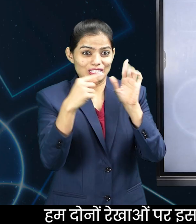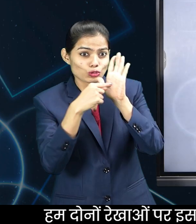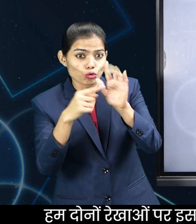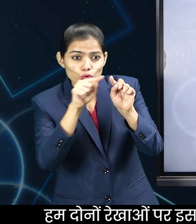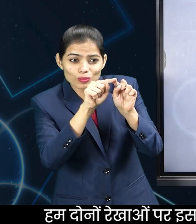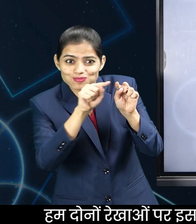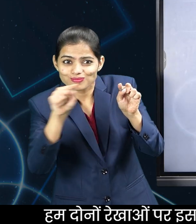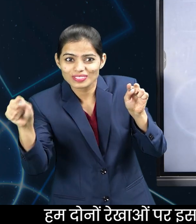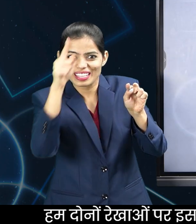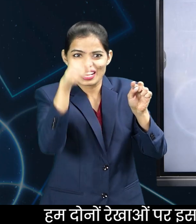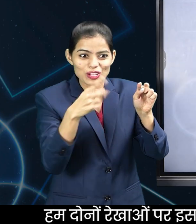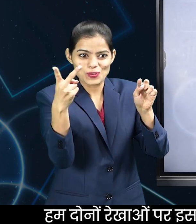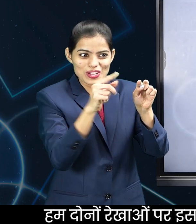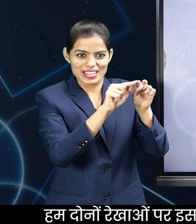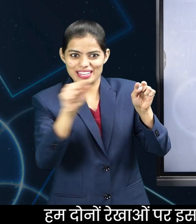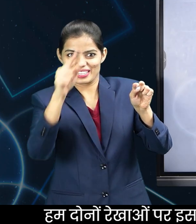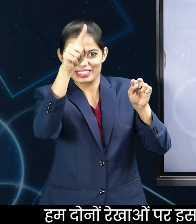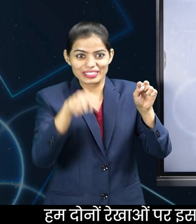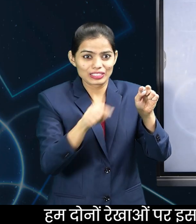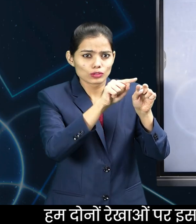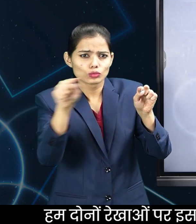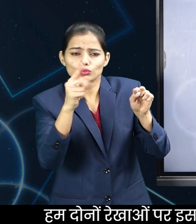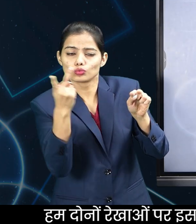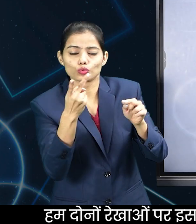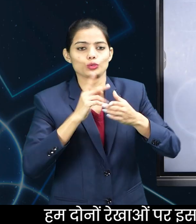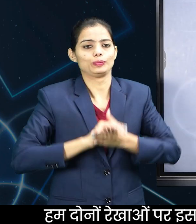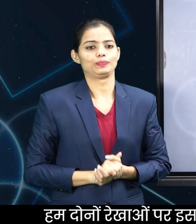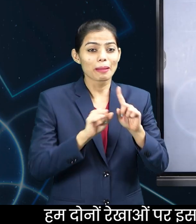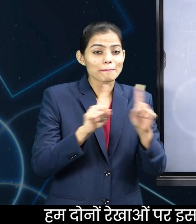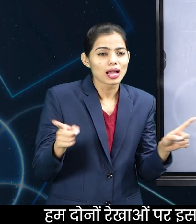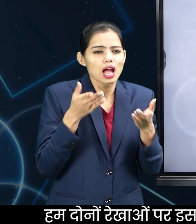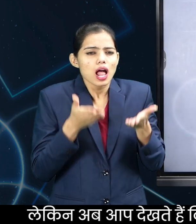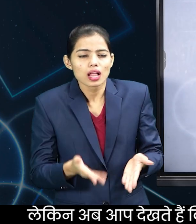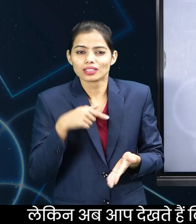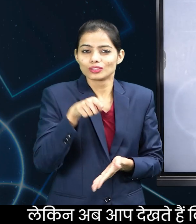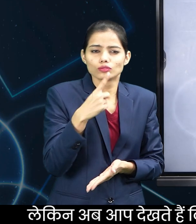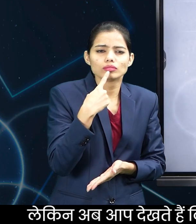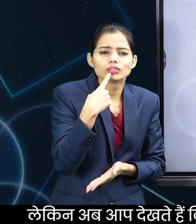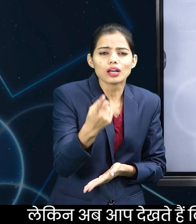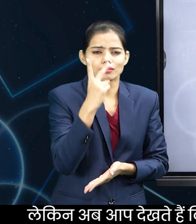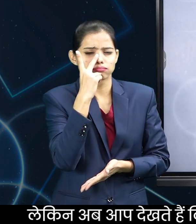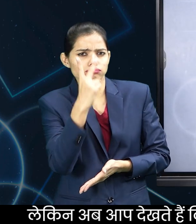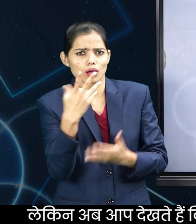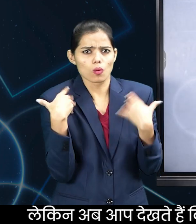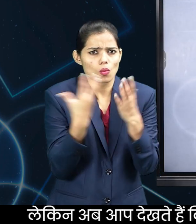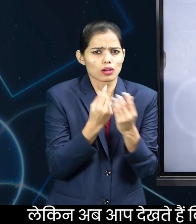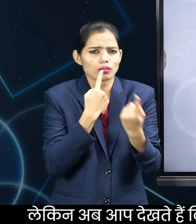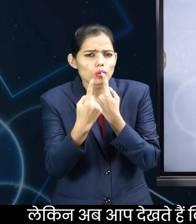अन्य असंख्याओं के बारे में बात कर सकते हैं, लेकिन अब आप देखते हैं कि